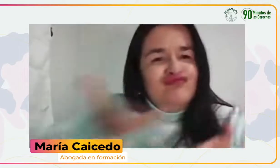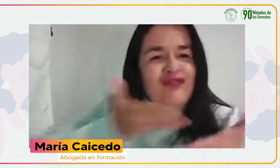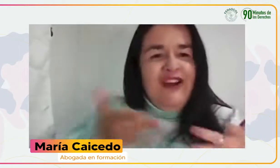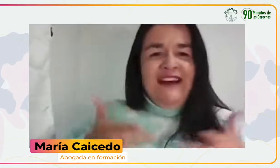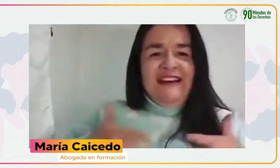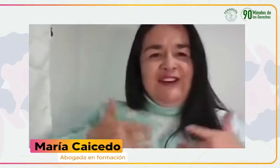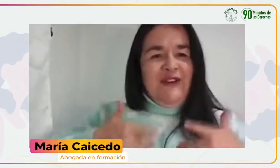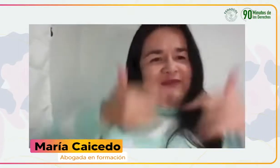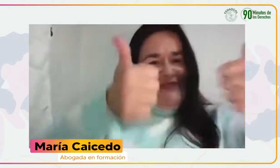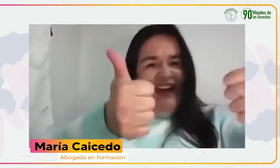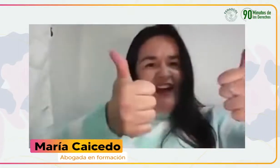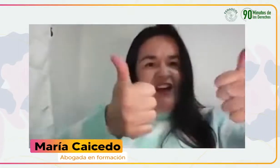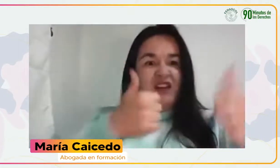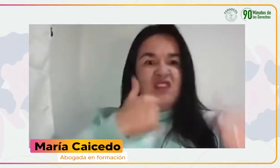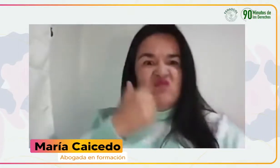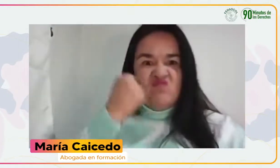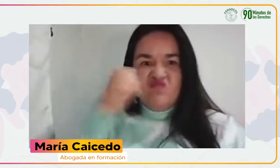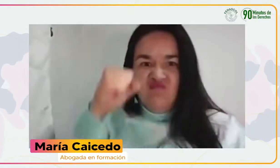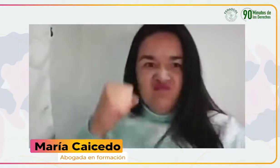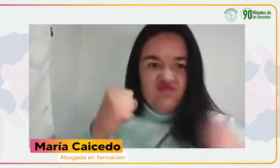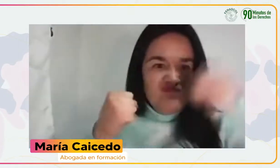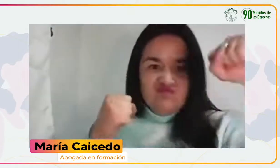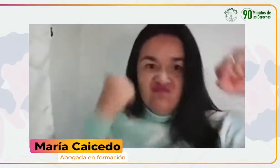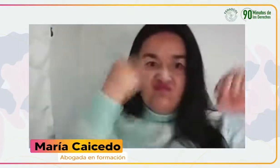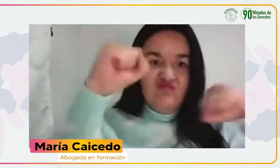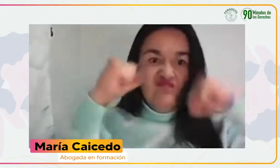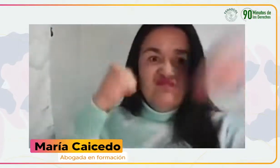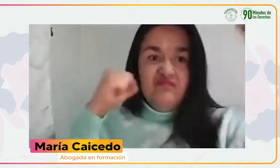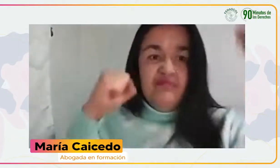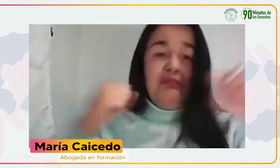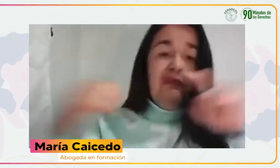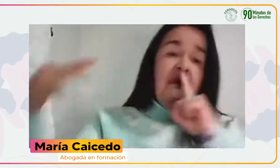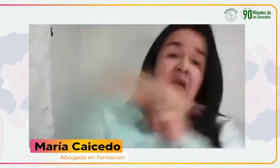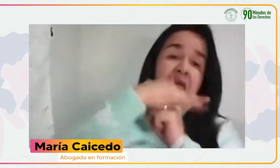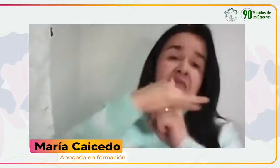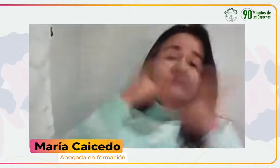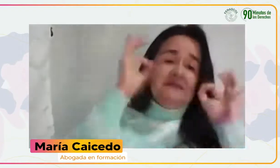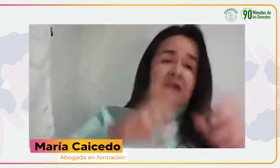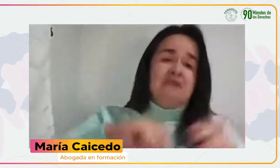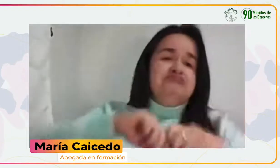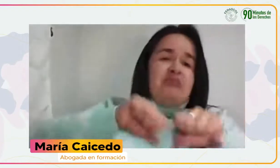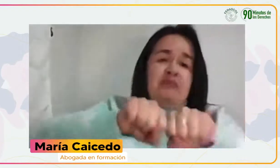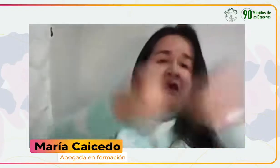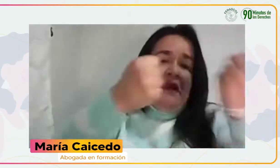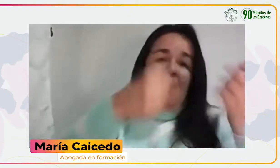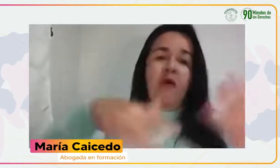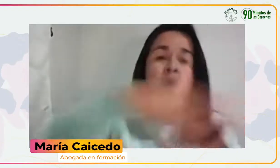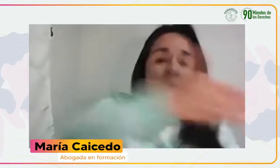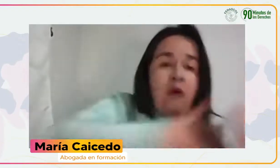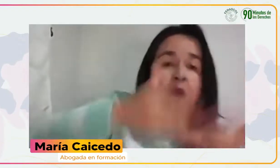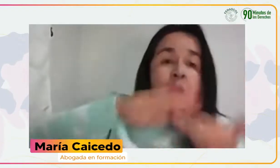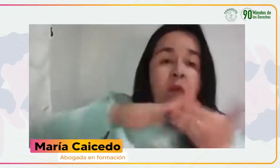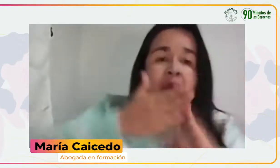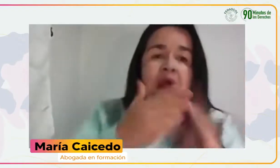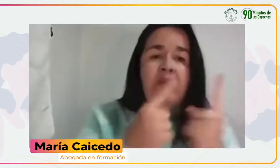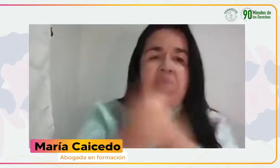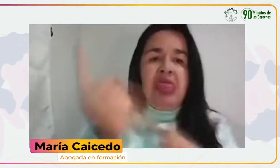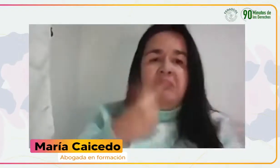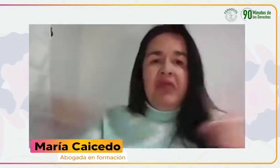que necesitamos son opiniones positivas, no de pronto temas que nos dañen o de pronto situaciones